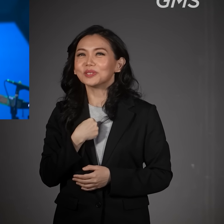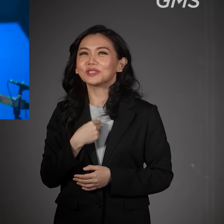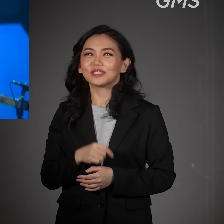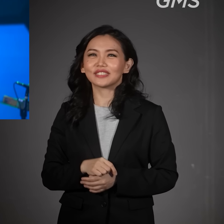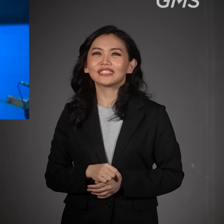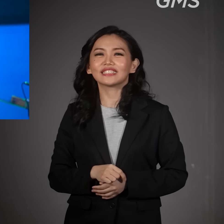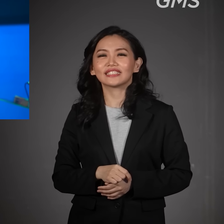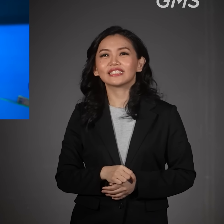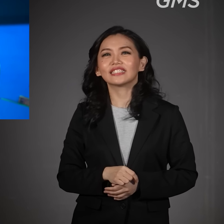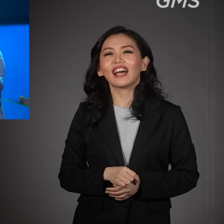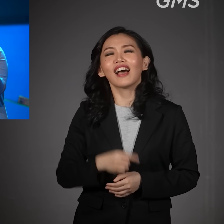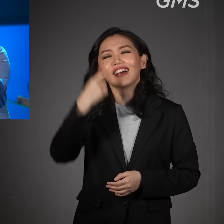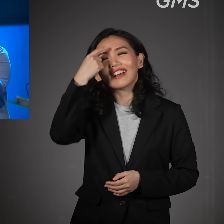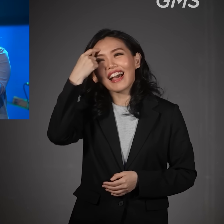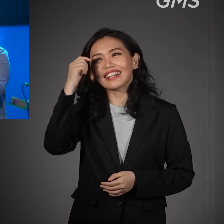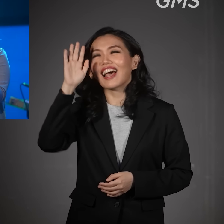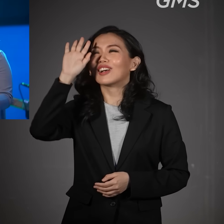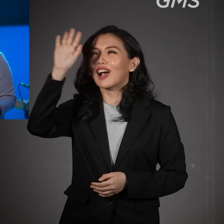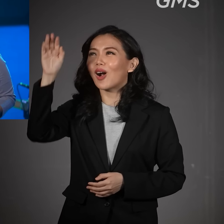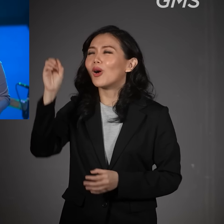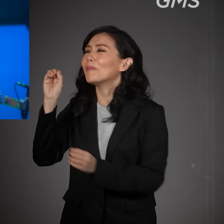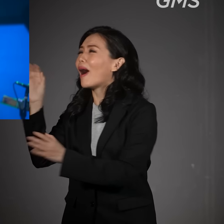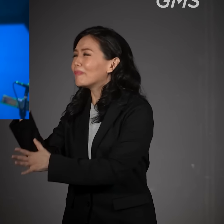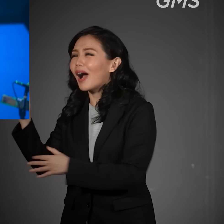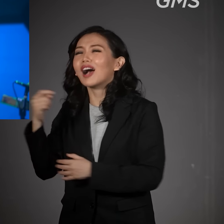sebab Kau Bapakku